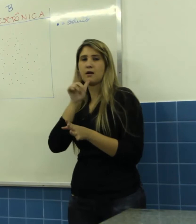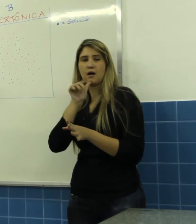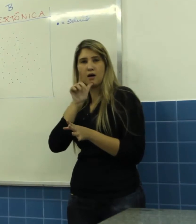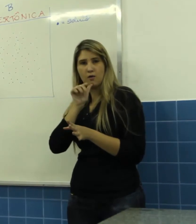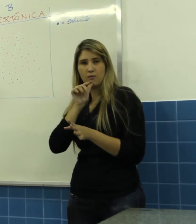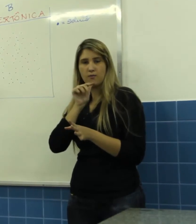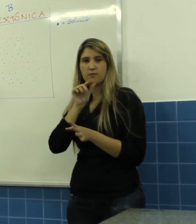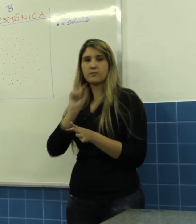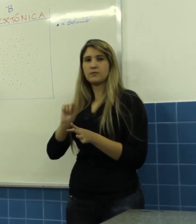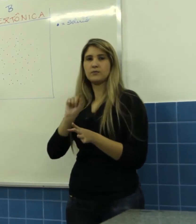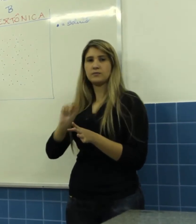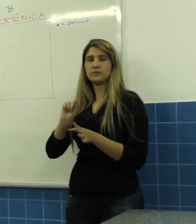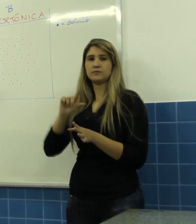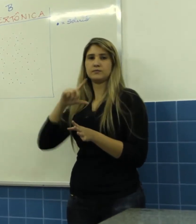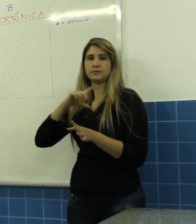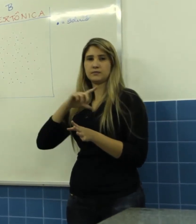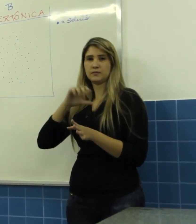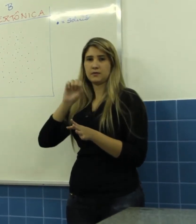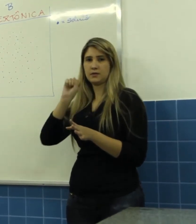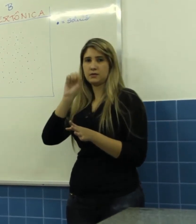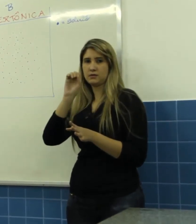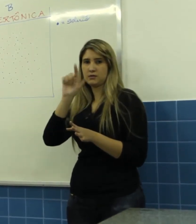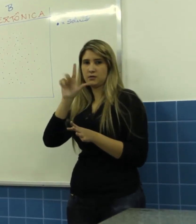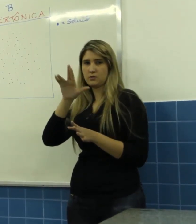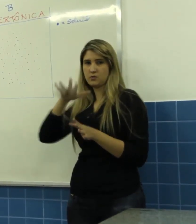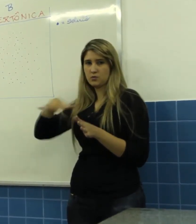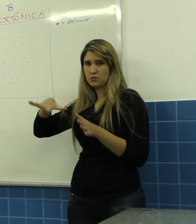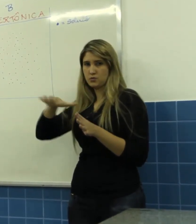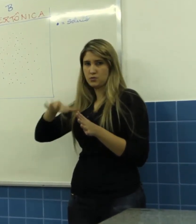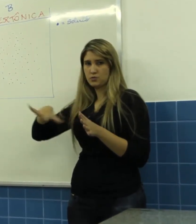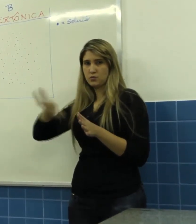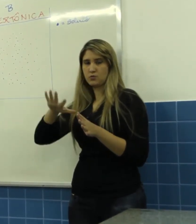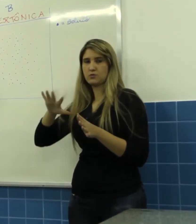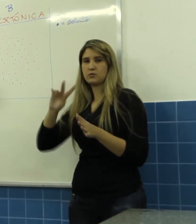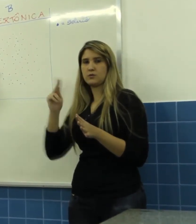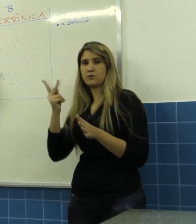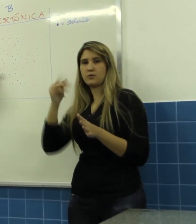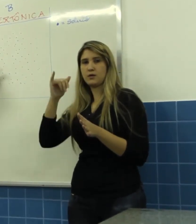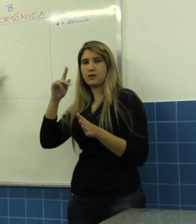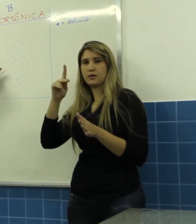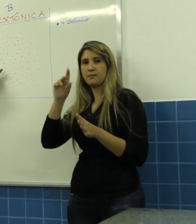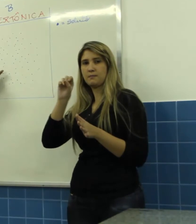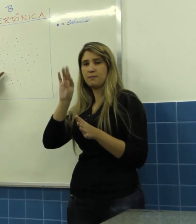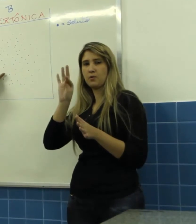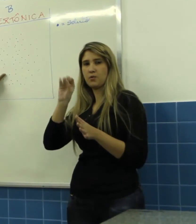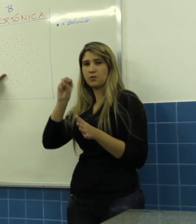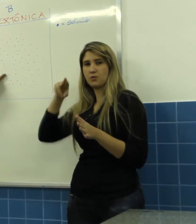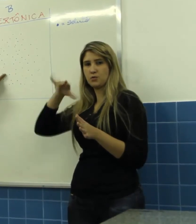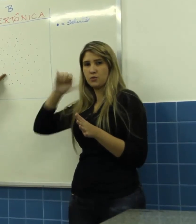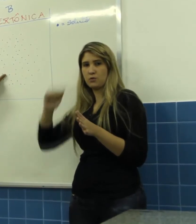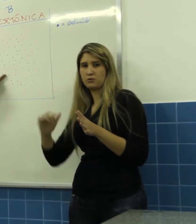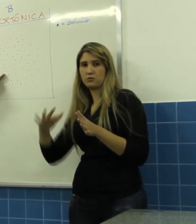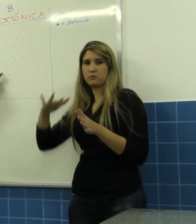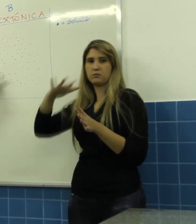dá da solução hipotônica para a solução